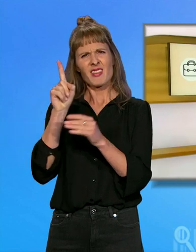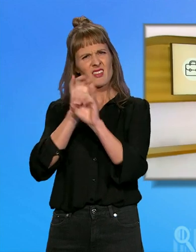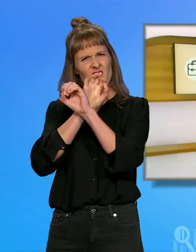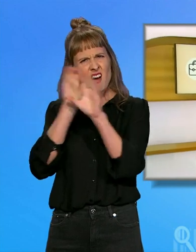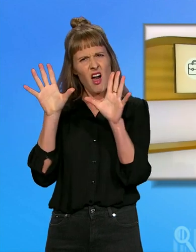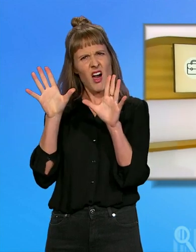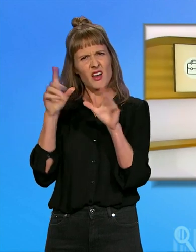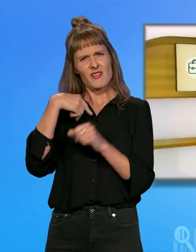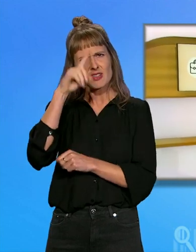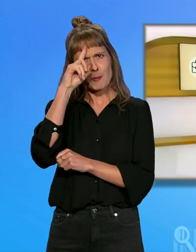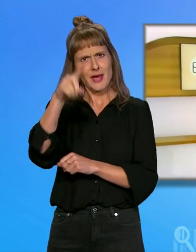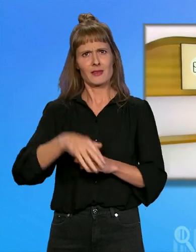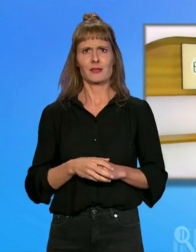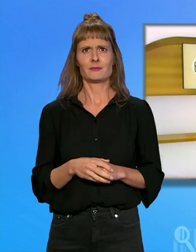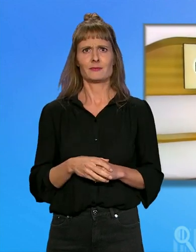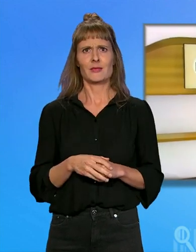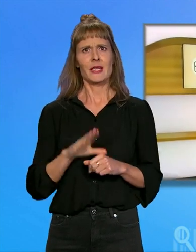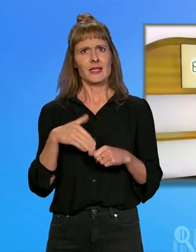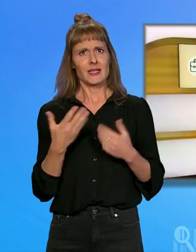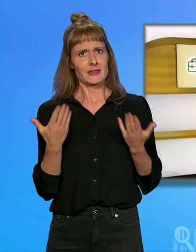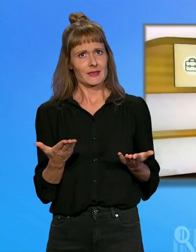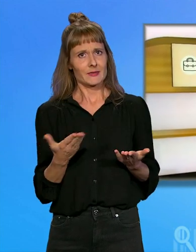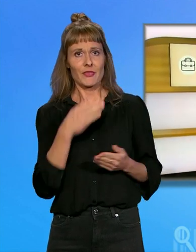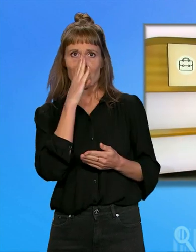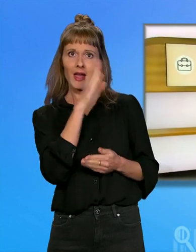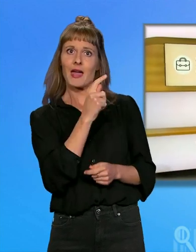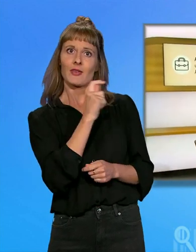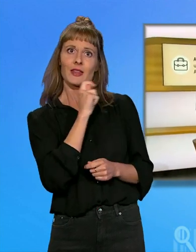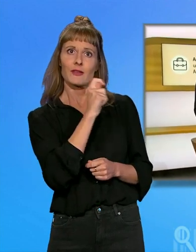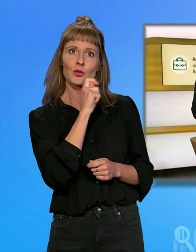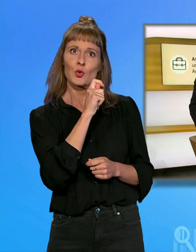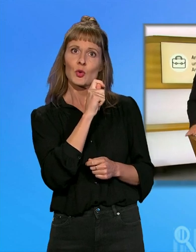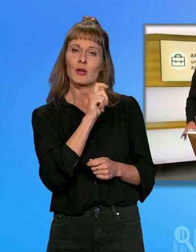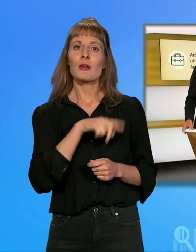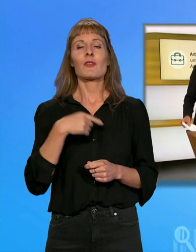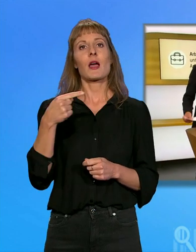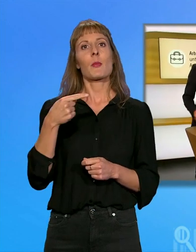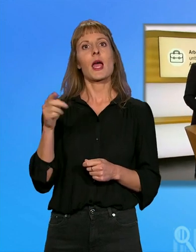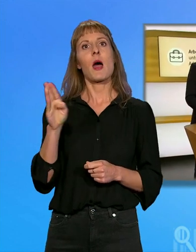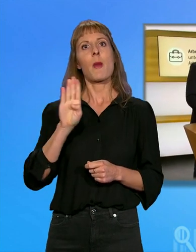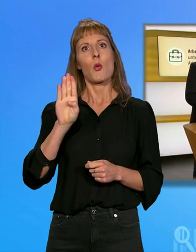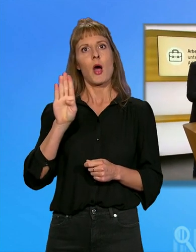ich jetzt mal sagen. Und wir wollen doch versuchen, jetzt live im Studio mit unserer Hausjuristin Gabriela Baumgartner,